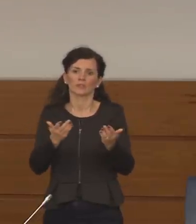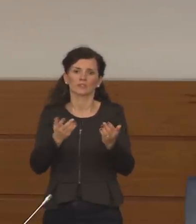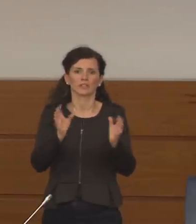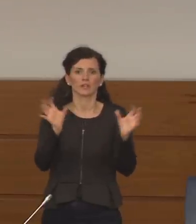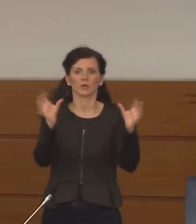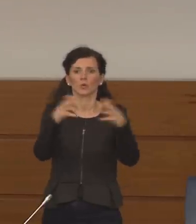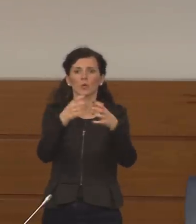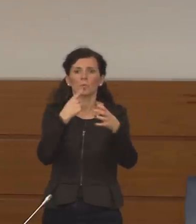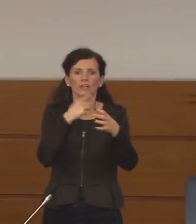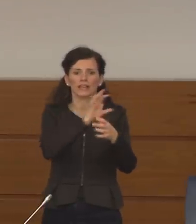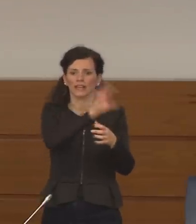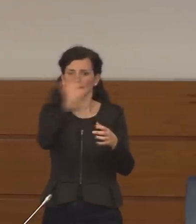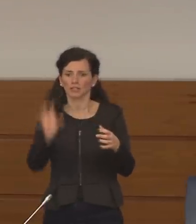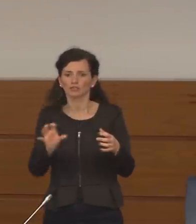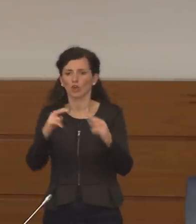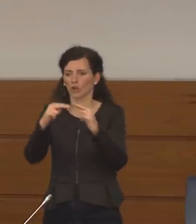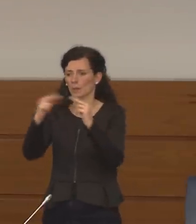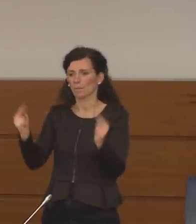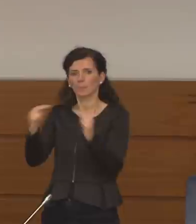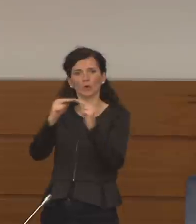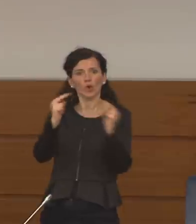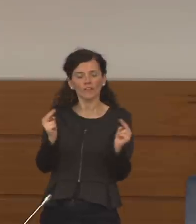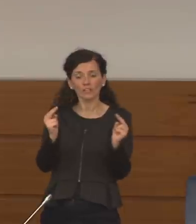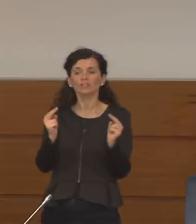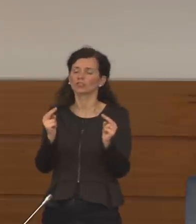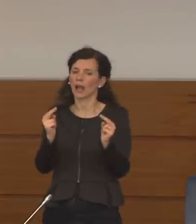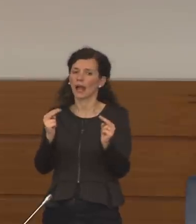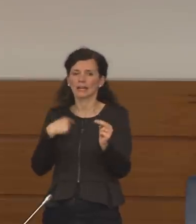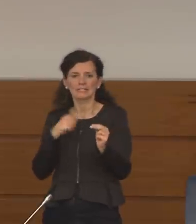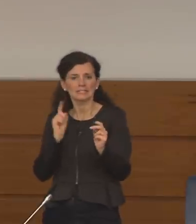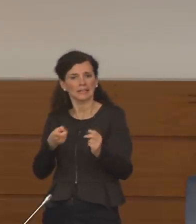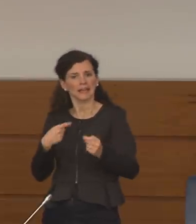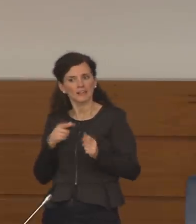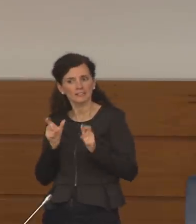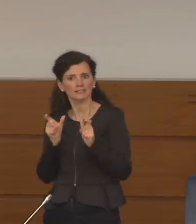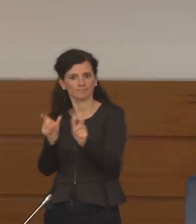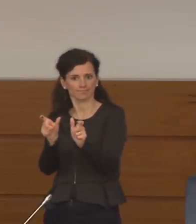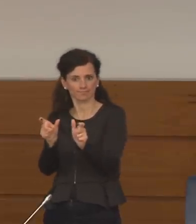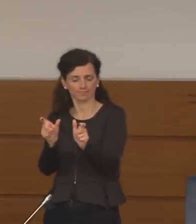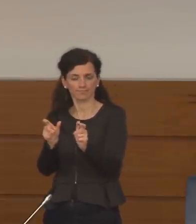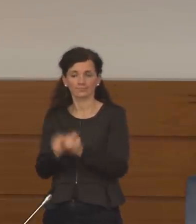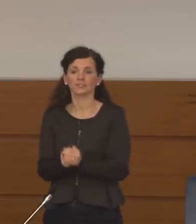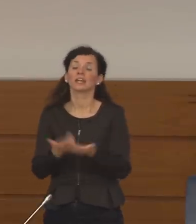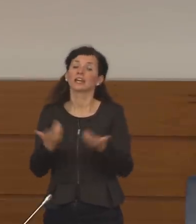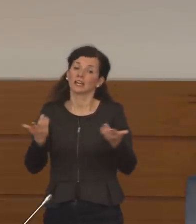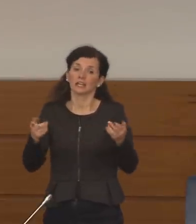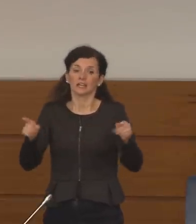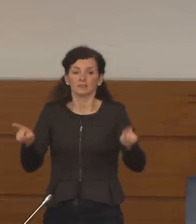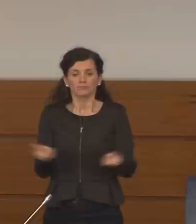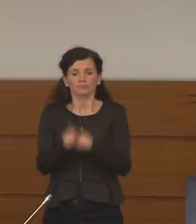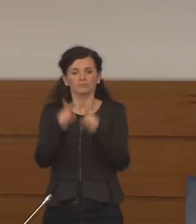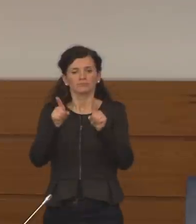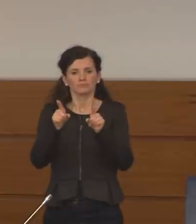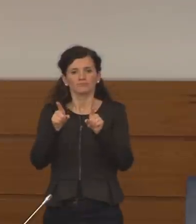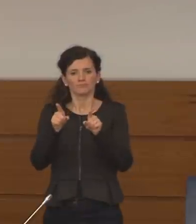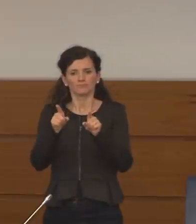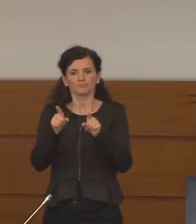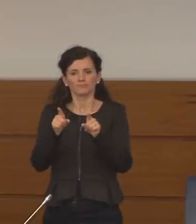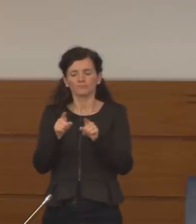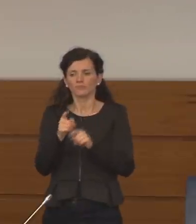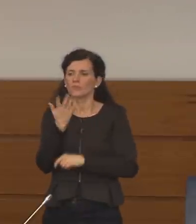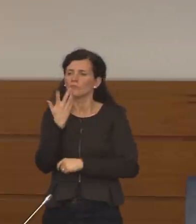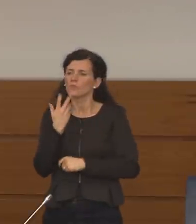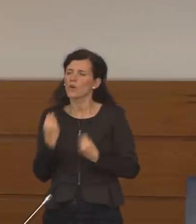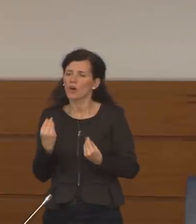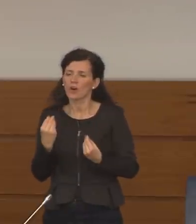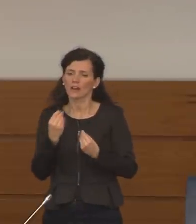in qualche modo che hanno delle misure un po più restrittive ma allo stesso tempo si è voluto dare e si vuole dare un segnale forte